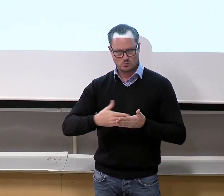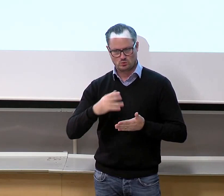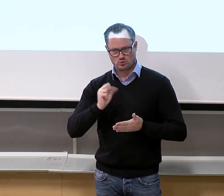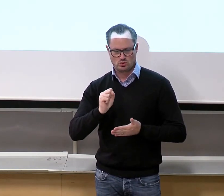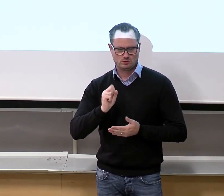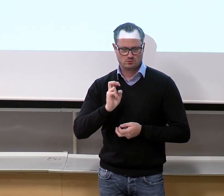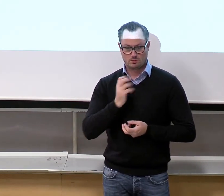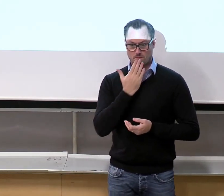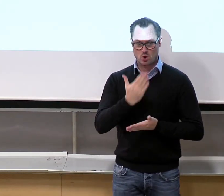i de berättelserna.